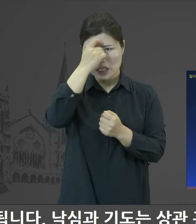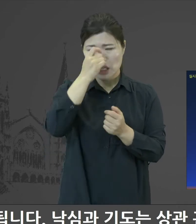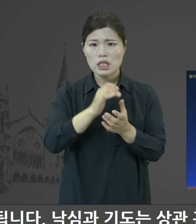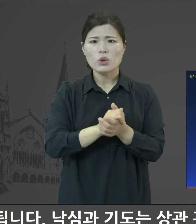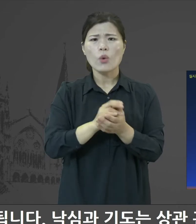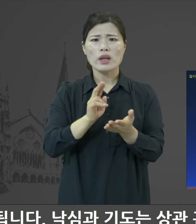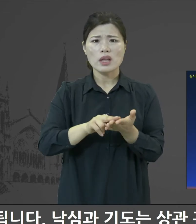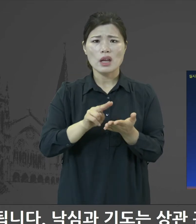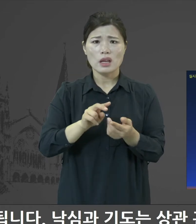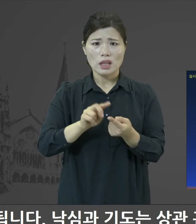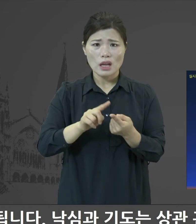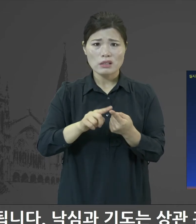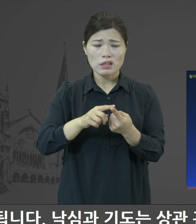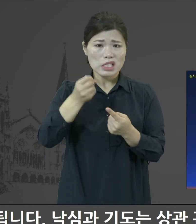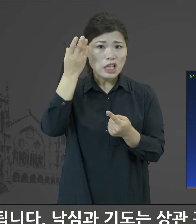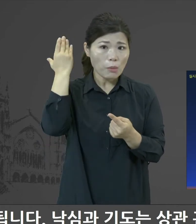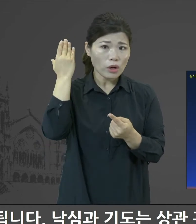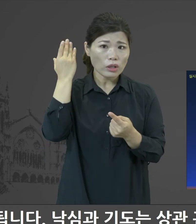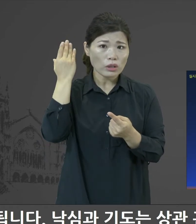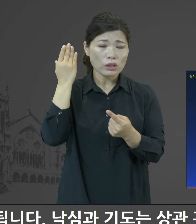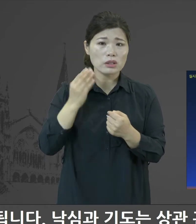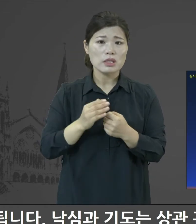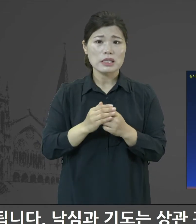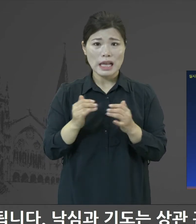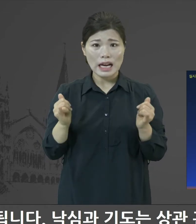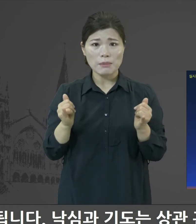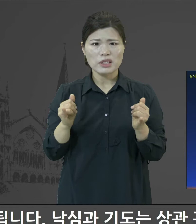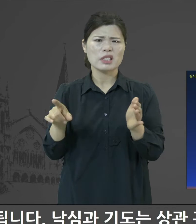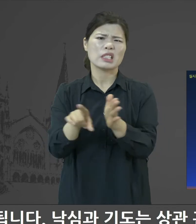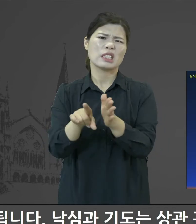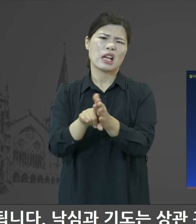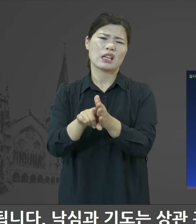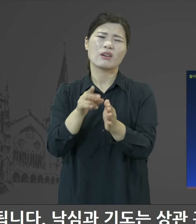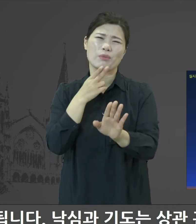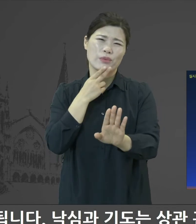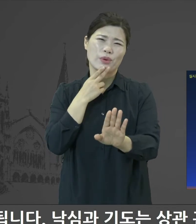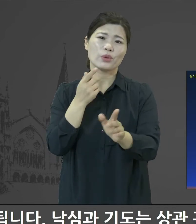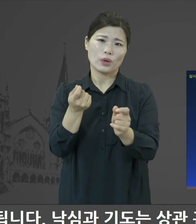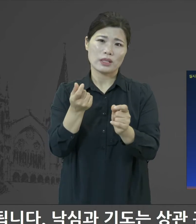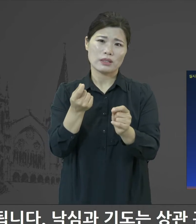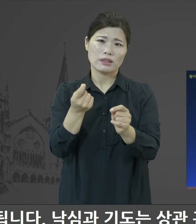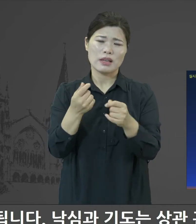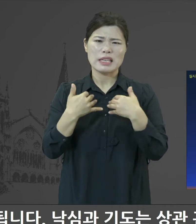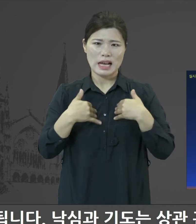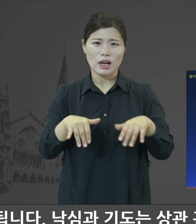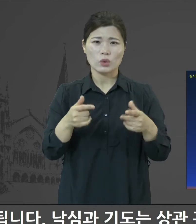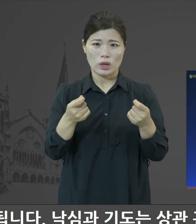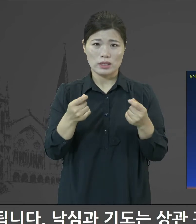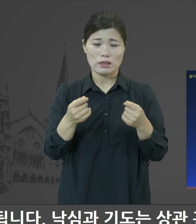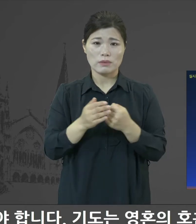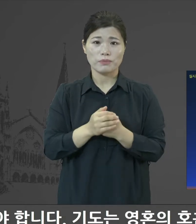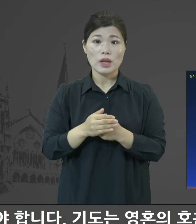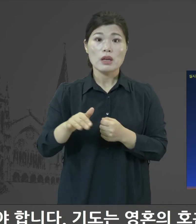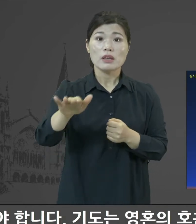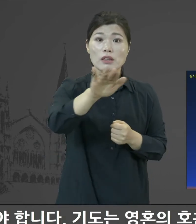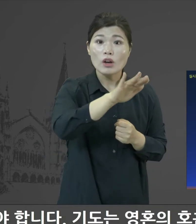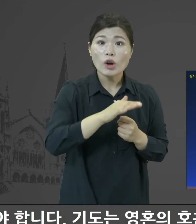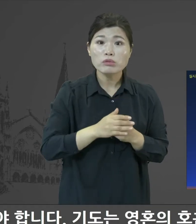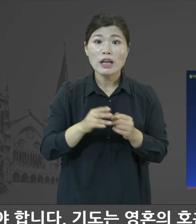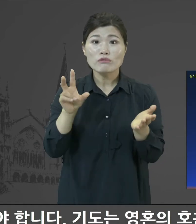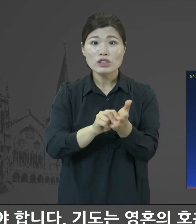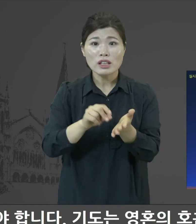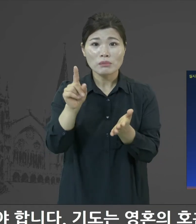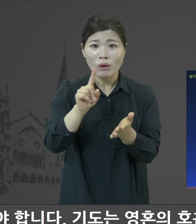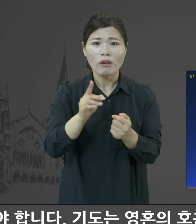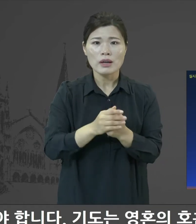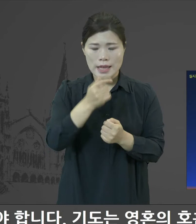하는 분들은 그건 이게 신앙이 너무 약한 문제고요. 우리들의 문제는 뭐냐면, 기도를 해야지